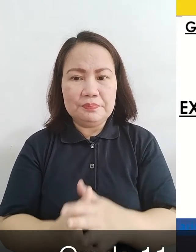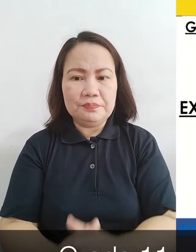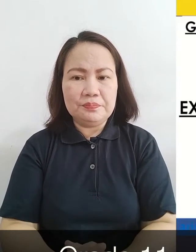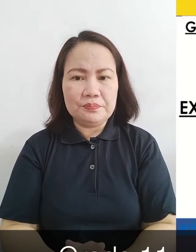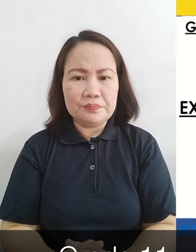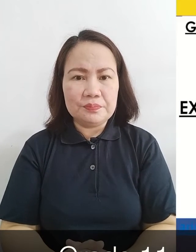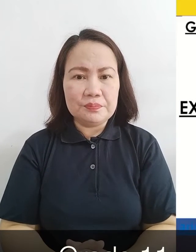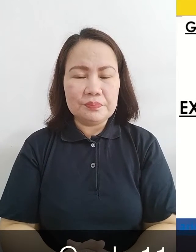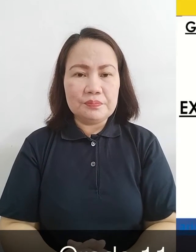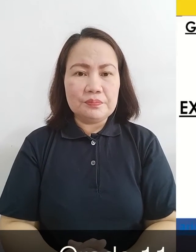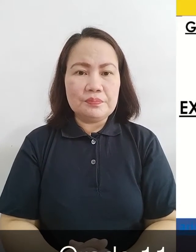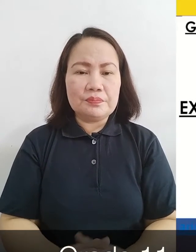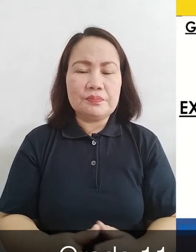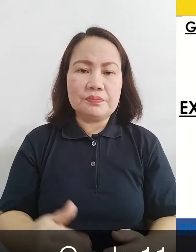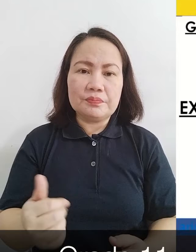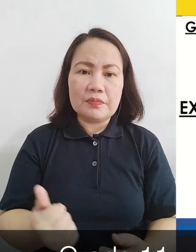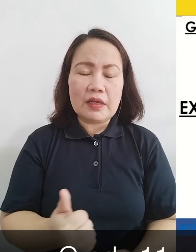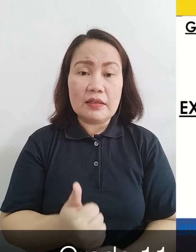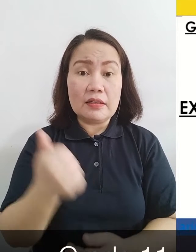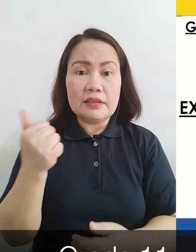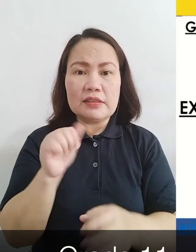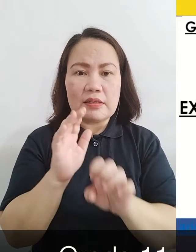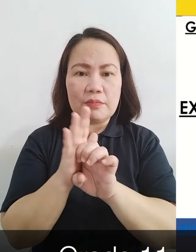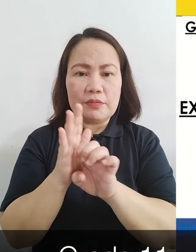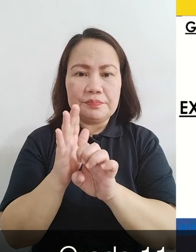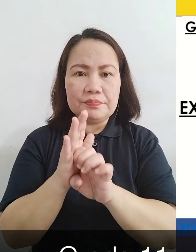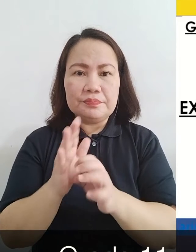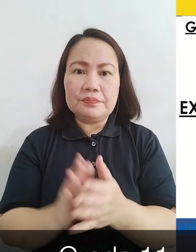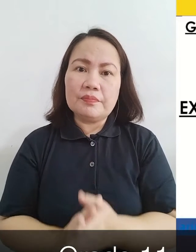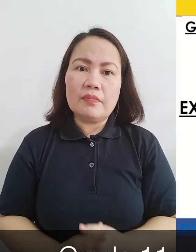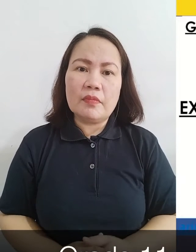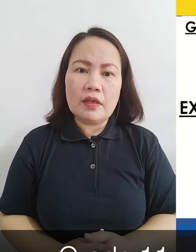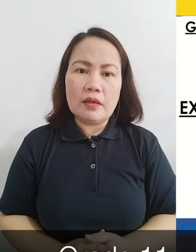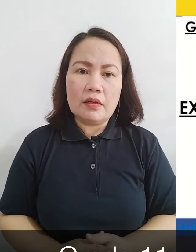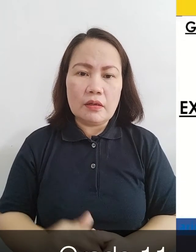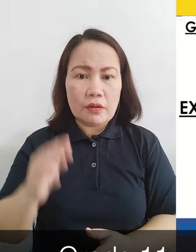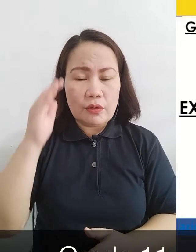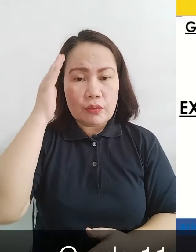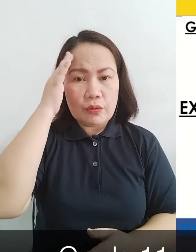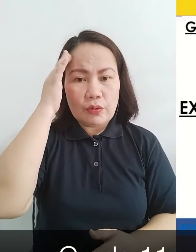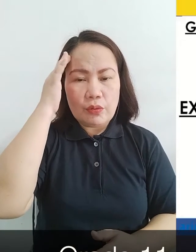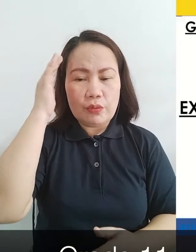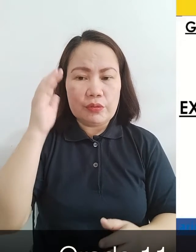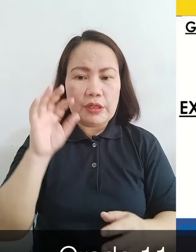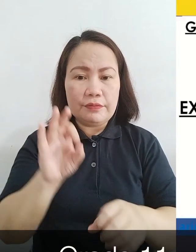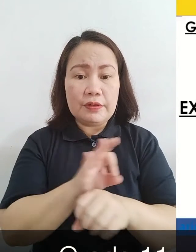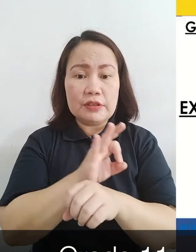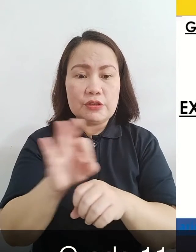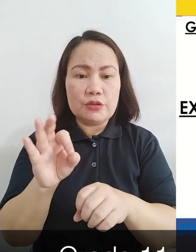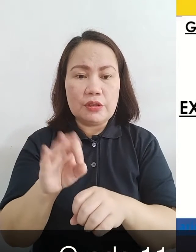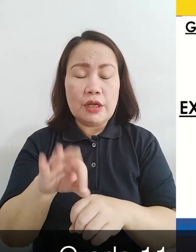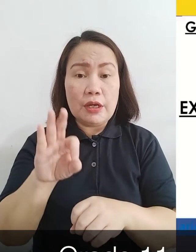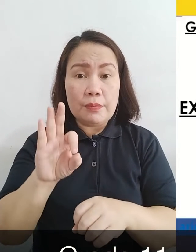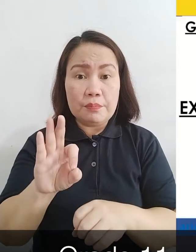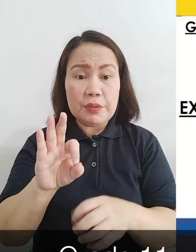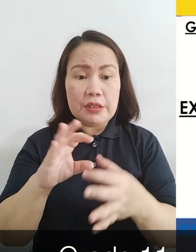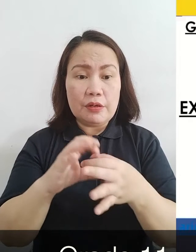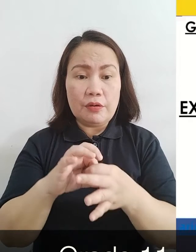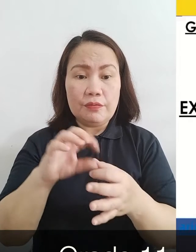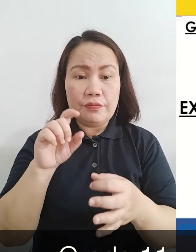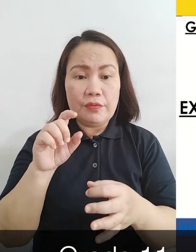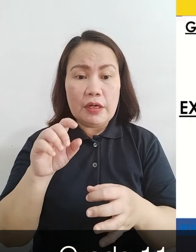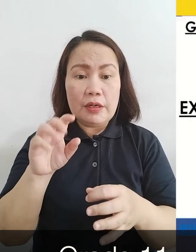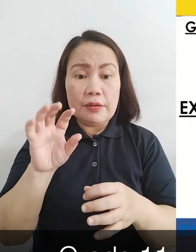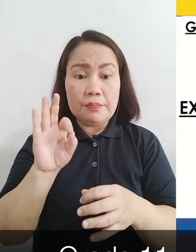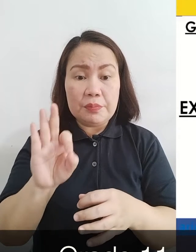Another example. Determine the function p minus f of x. So, we need to